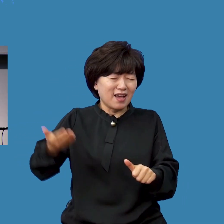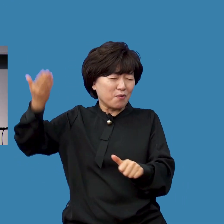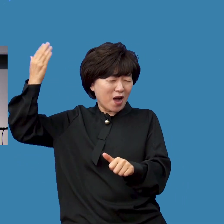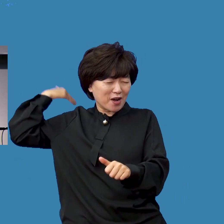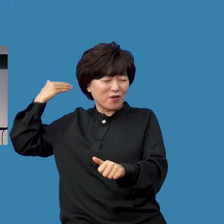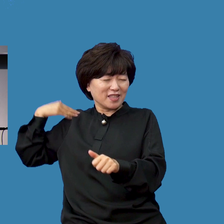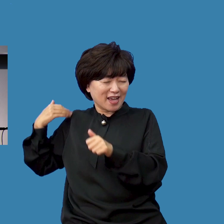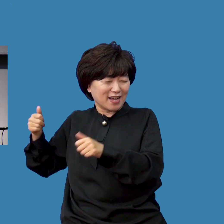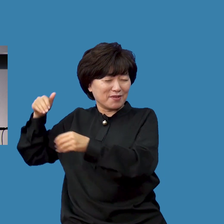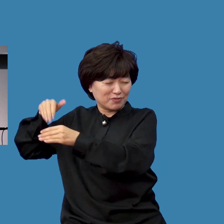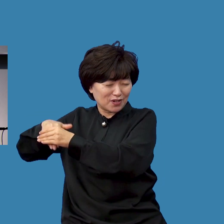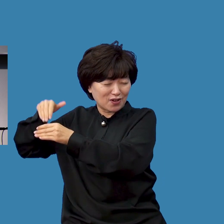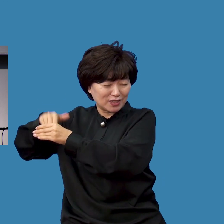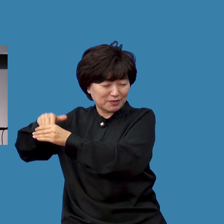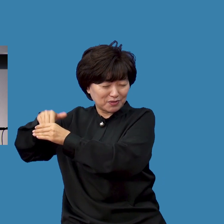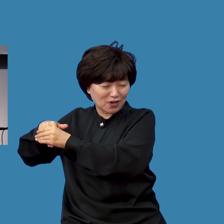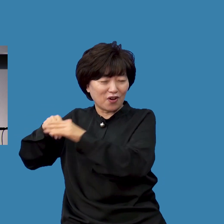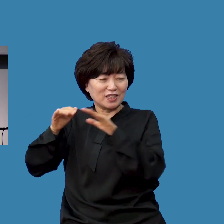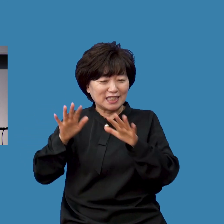열매예요.